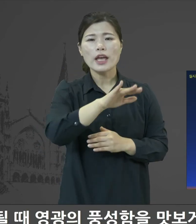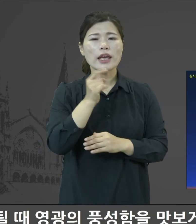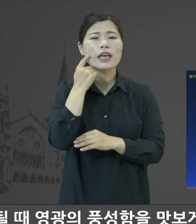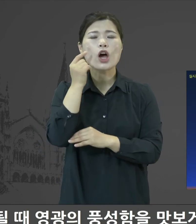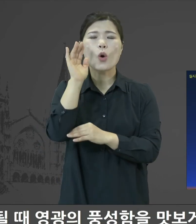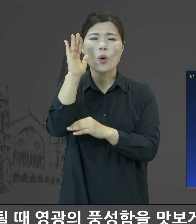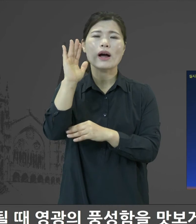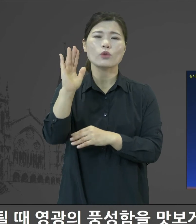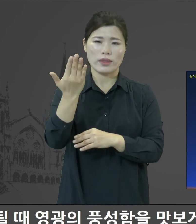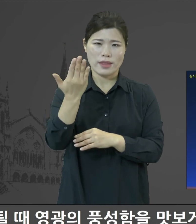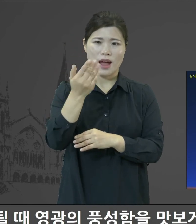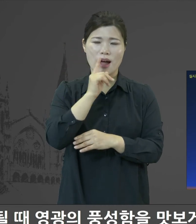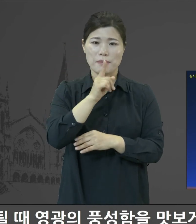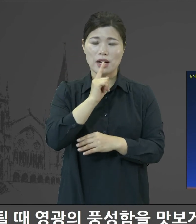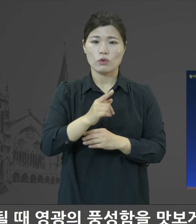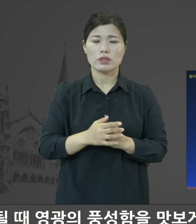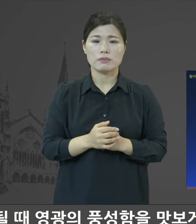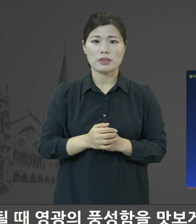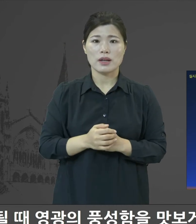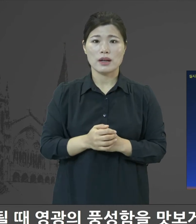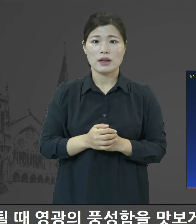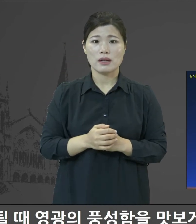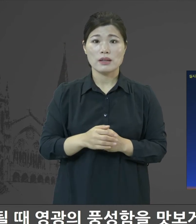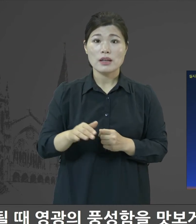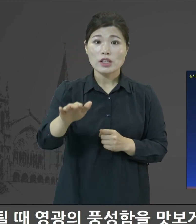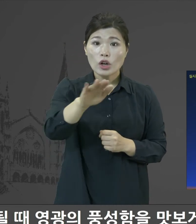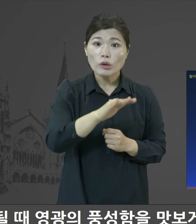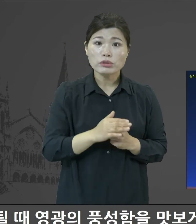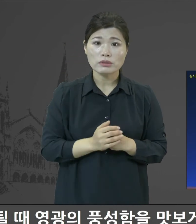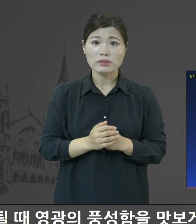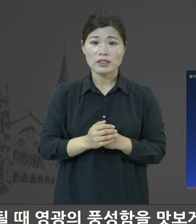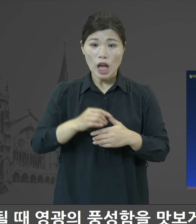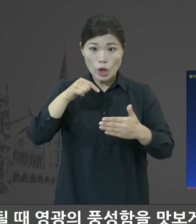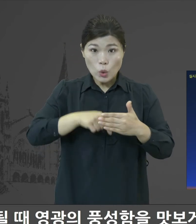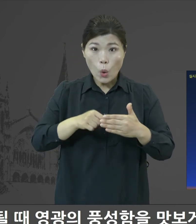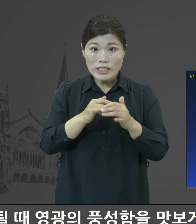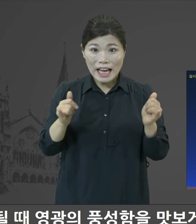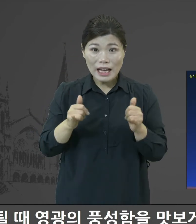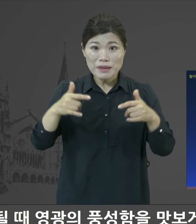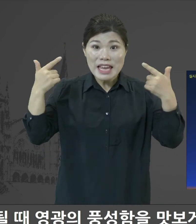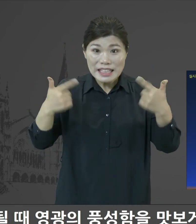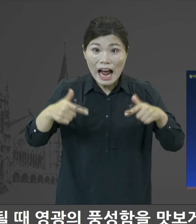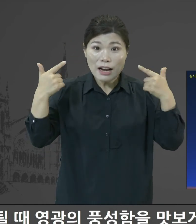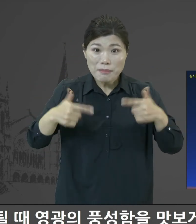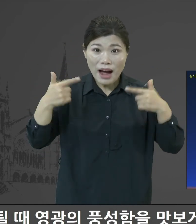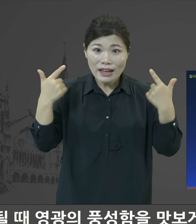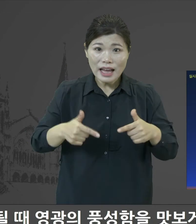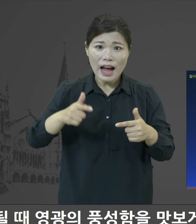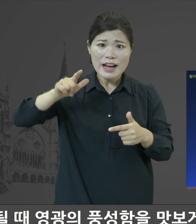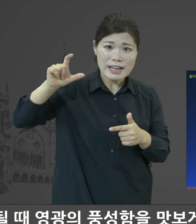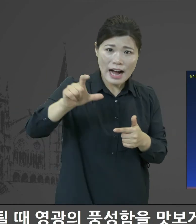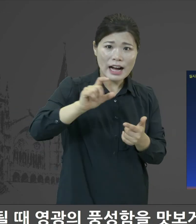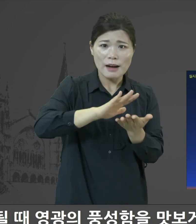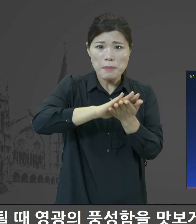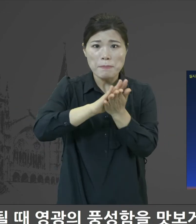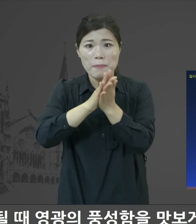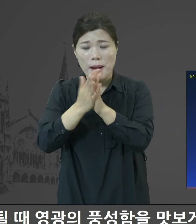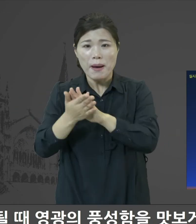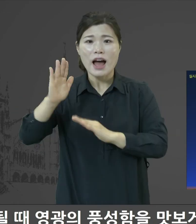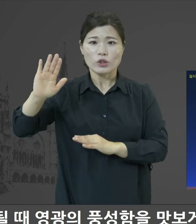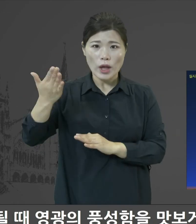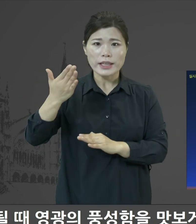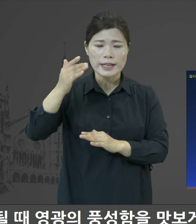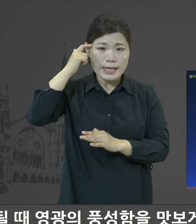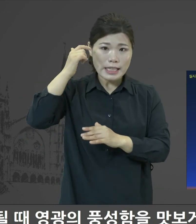이렇게 연결되는 겁니다. 사랑하는 여러분, 속사람이 날로 강건해지기를 이 시간에 한번 주님 앞에 온전히 사모해